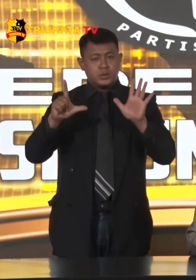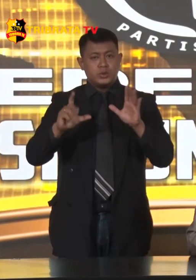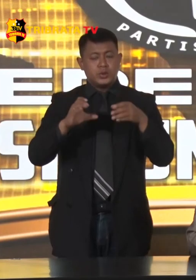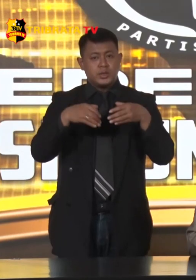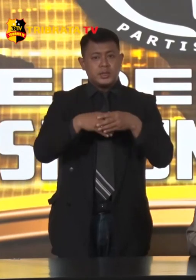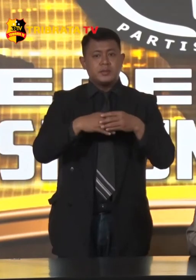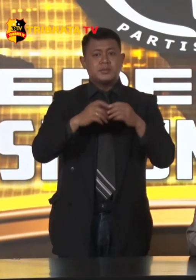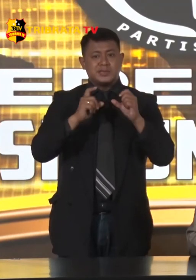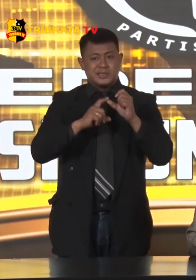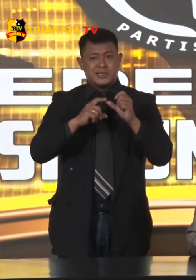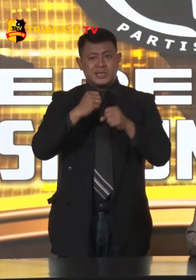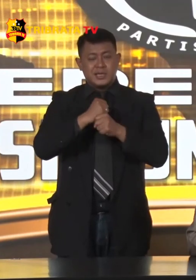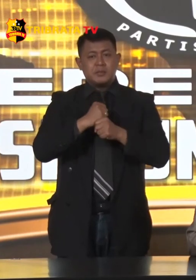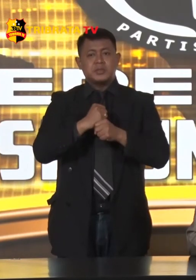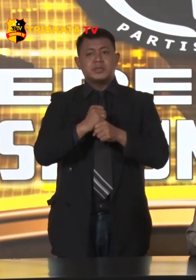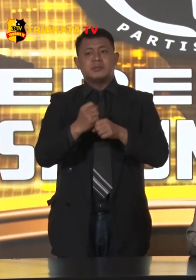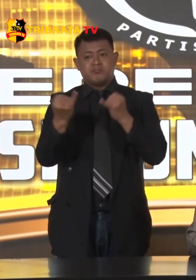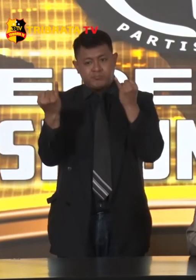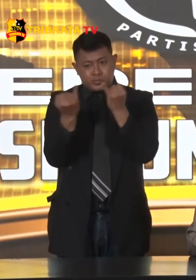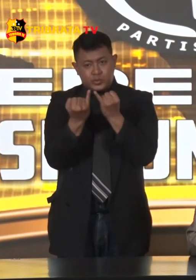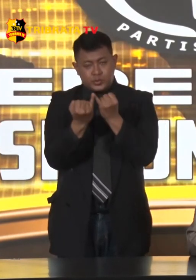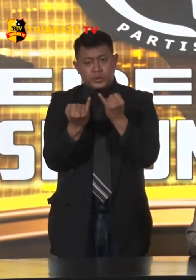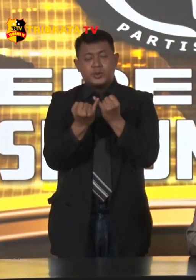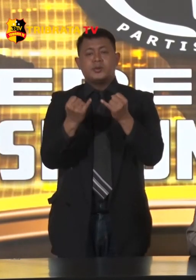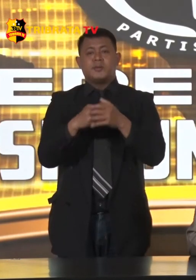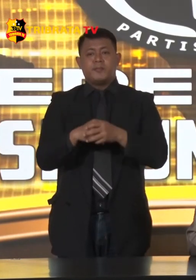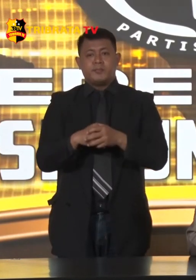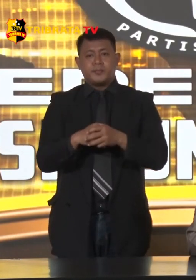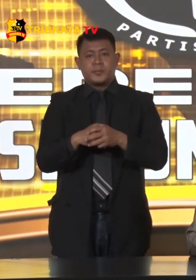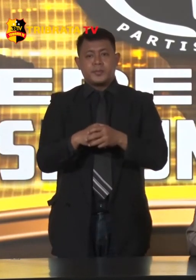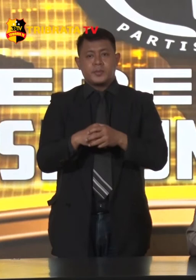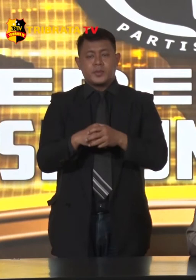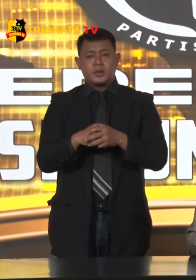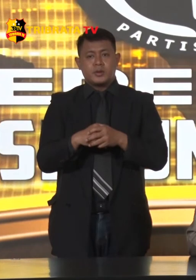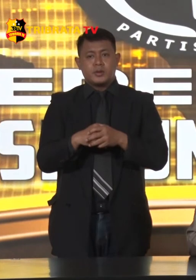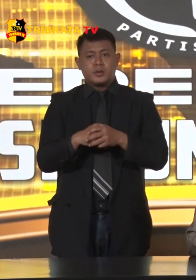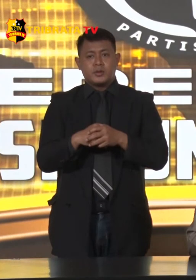Timnas SEA Games akan berhadapan dengan